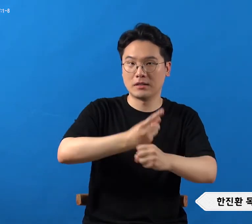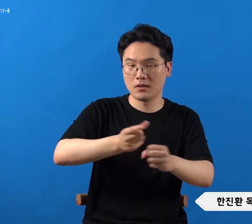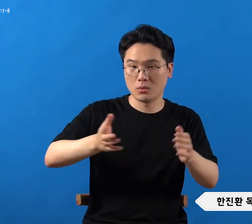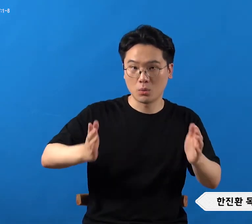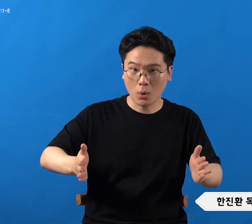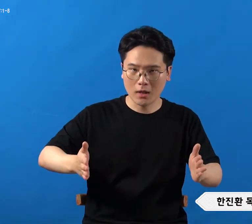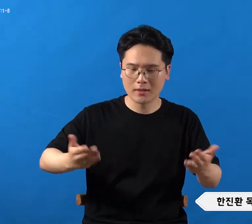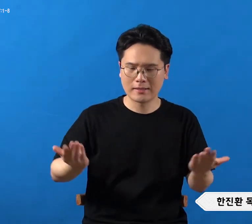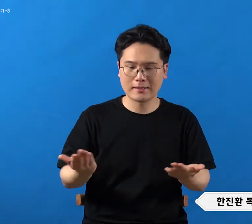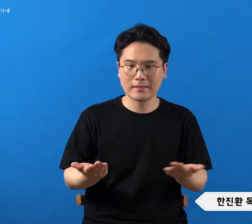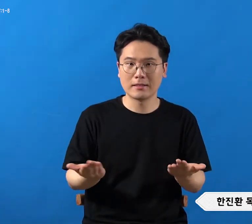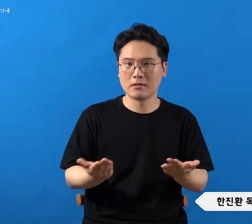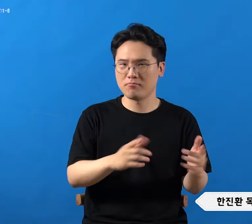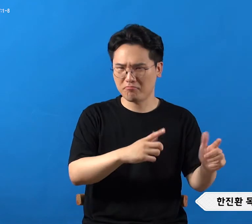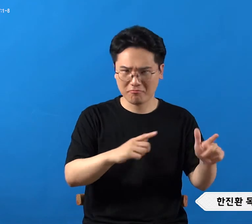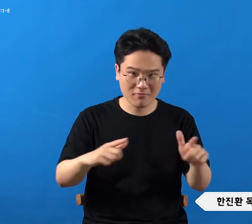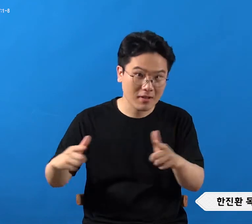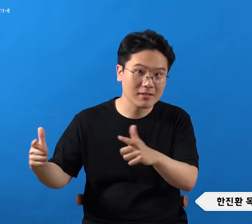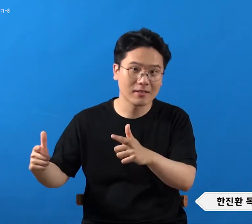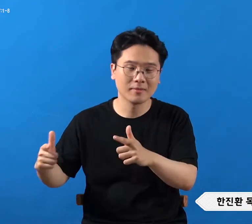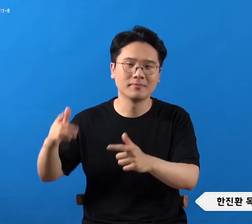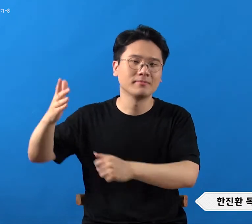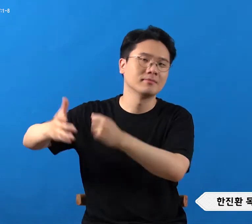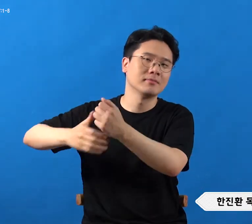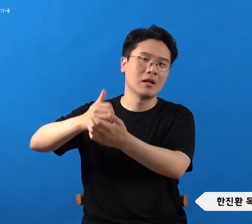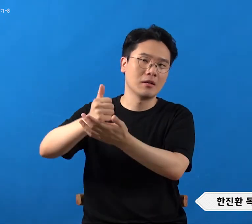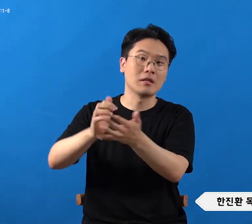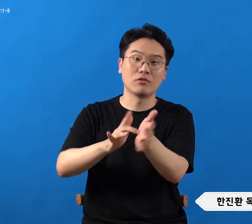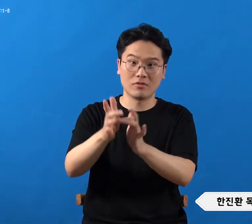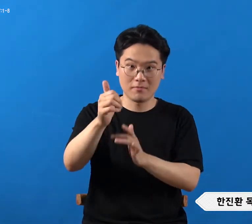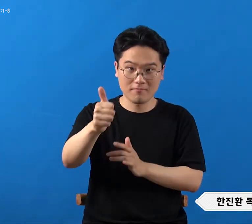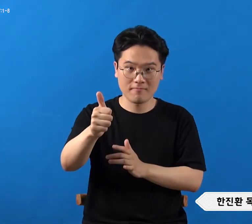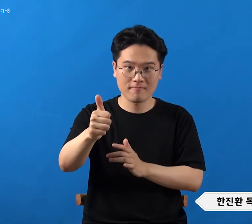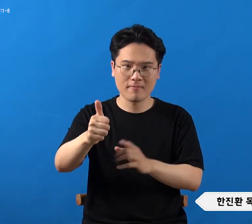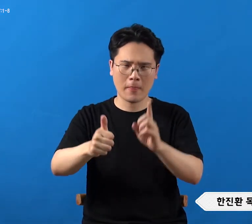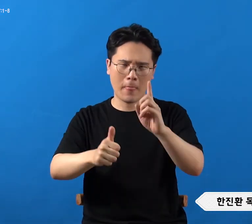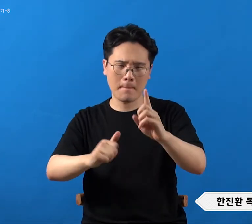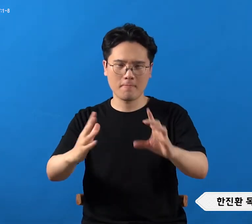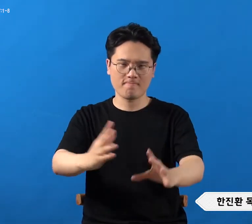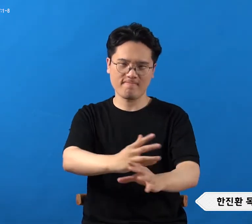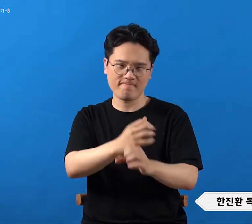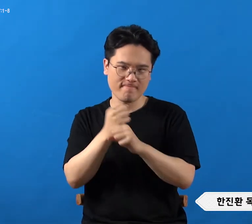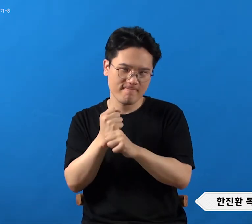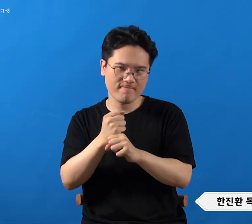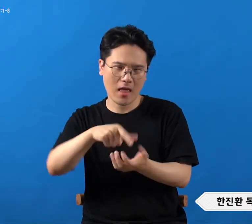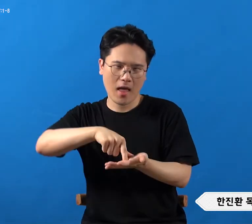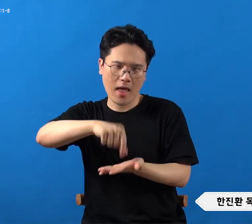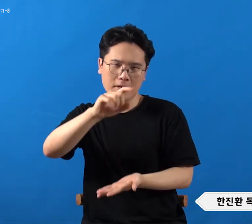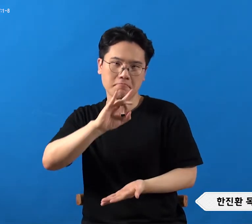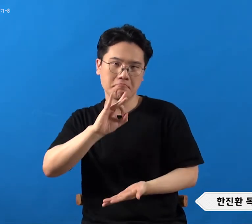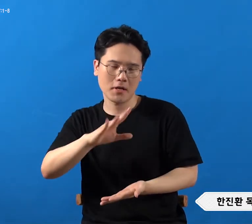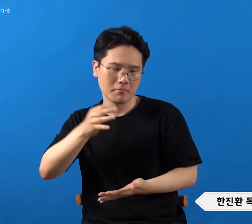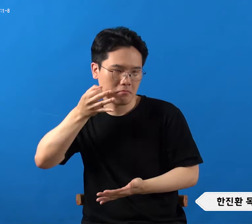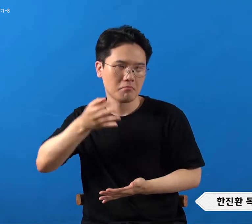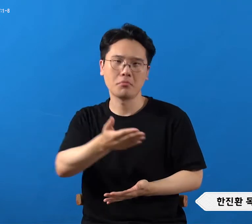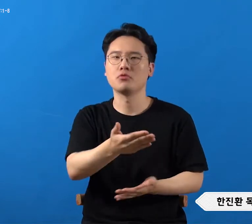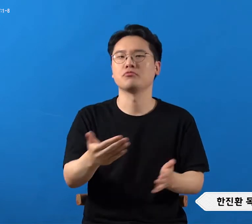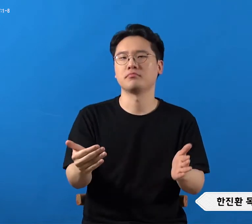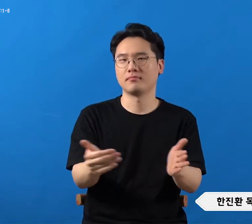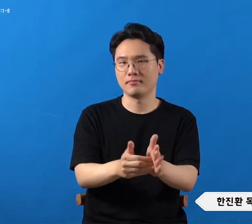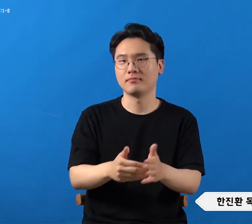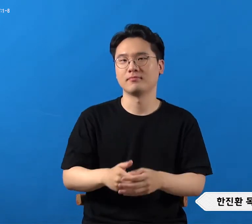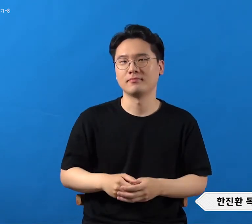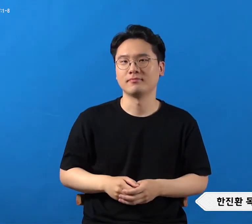동안에 벌어지는 일을 예수님께서 단 몇 분으로 압축을 해서 보여주신 것입니다.